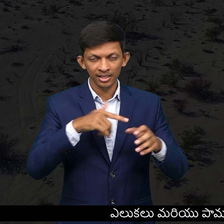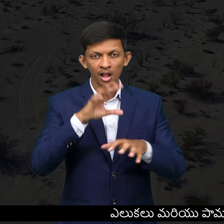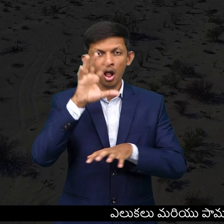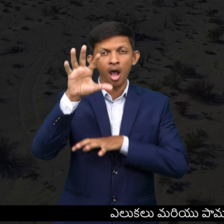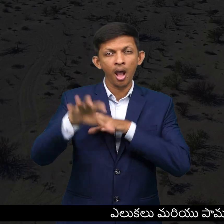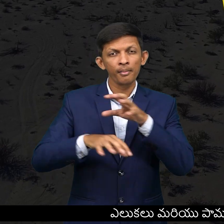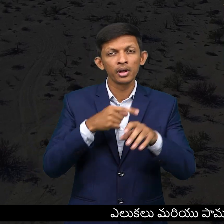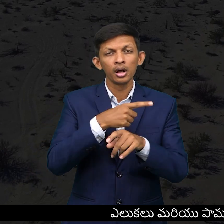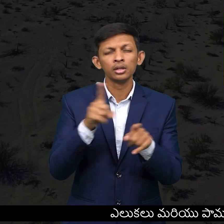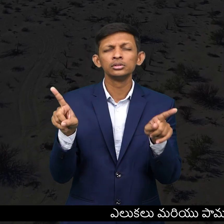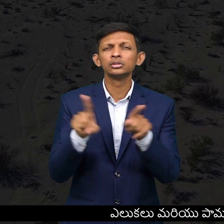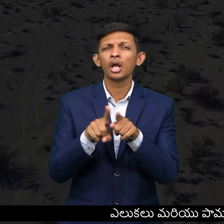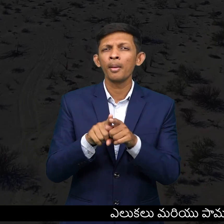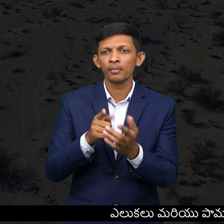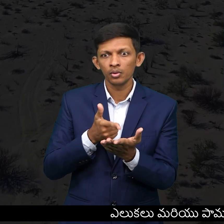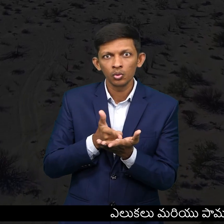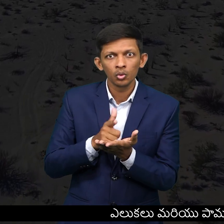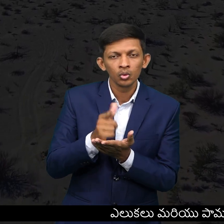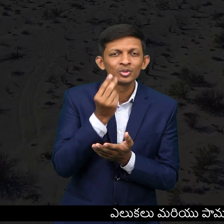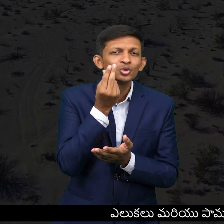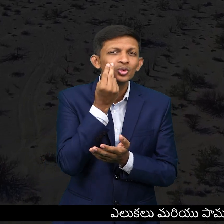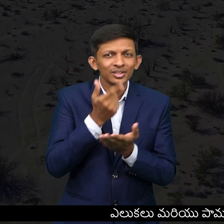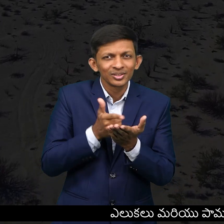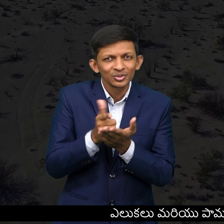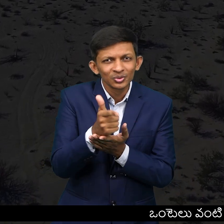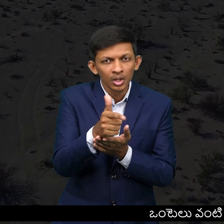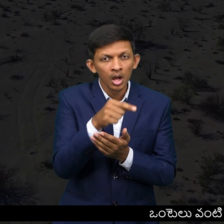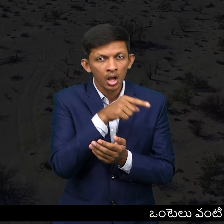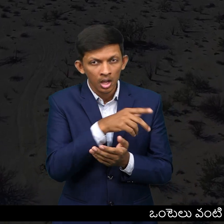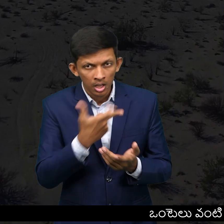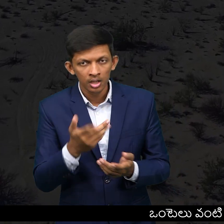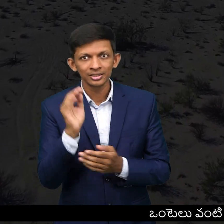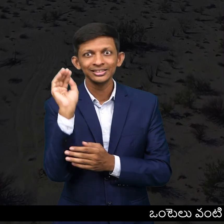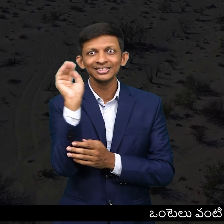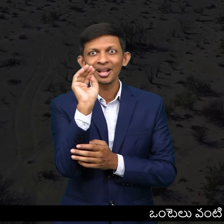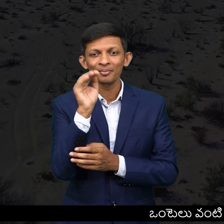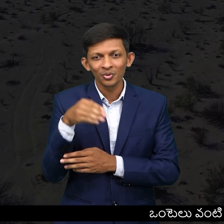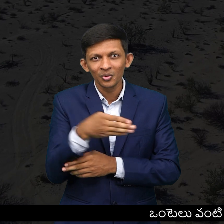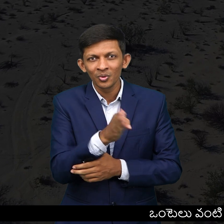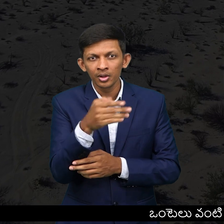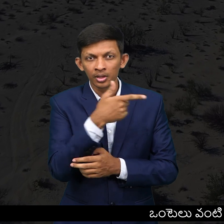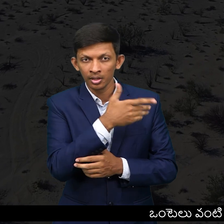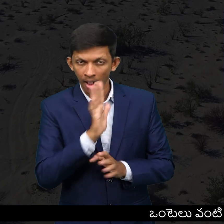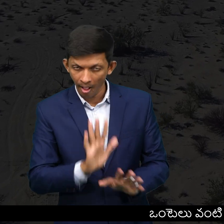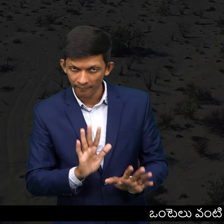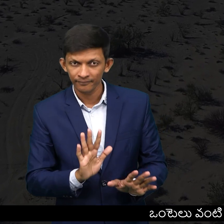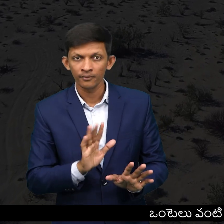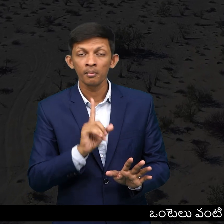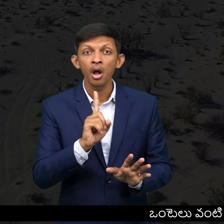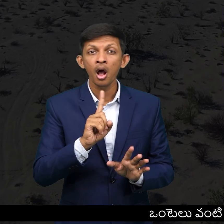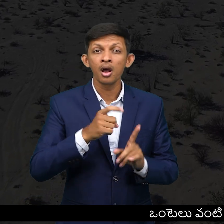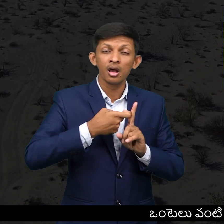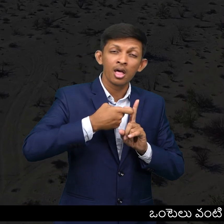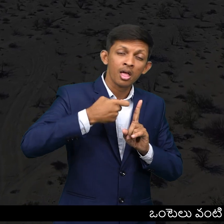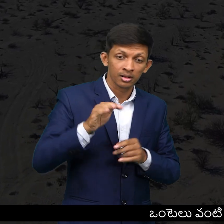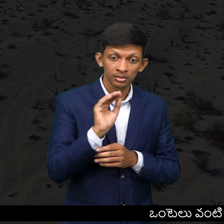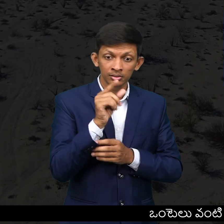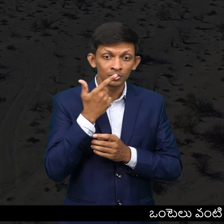ఎలుకలు మరియు పాములు వంటి ఎడారి జంతువులకు ఒంటెల వంటి పొడవైన కాళ్ళు ఉండవు.